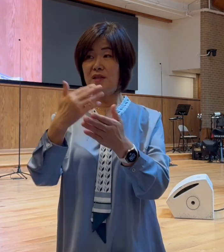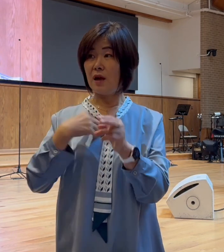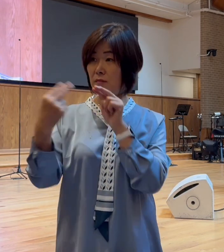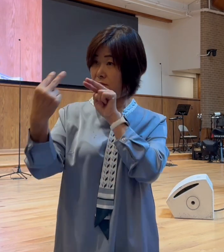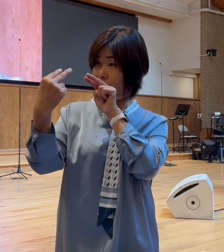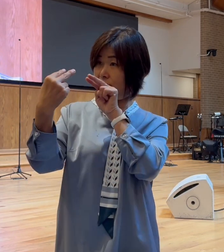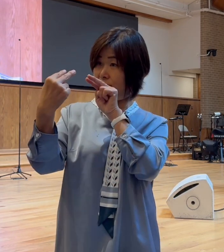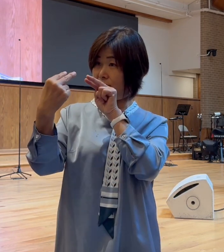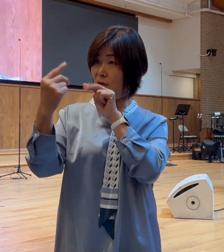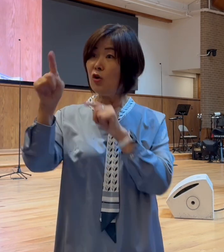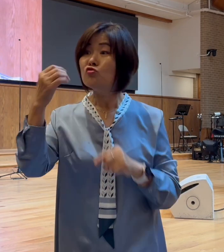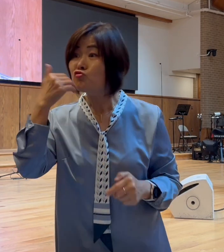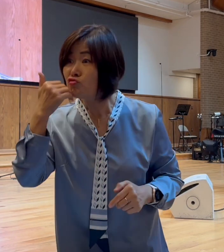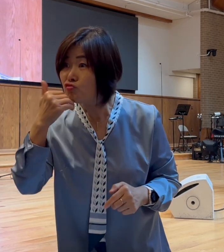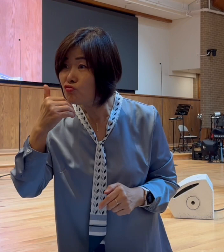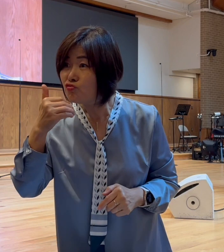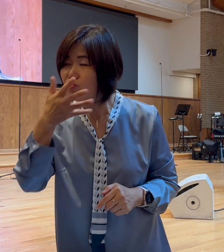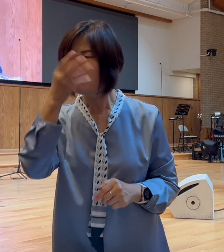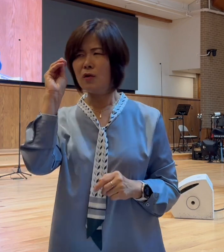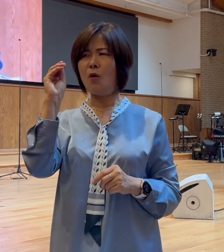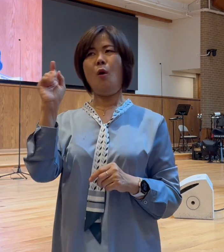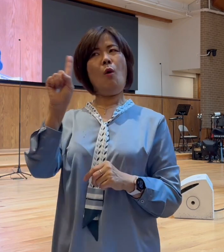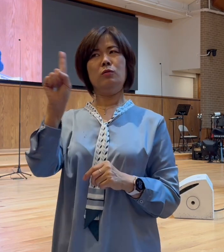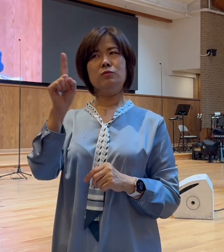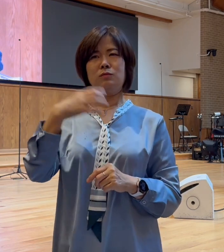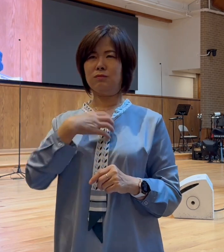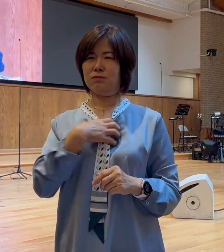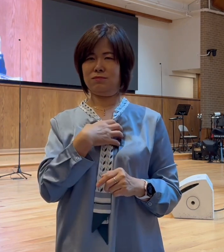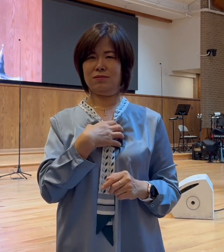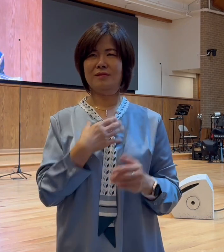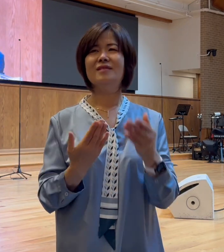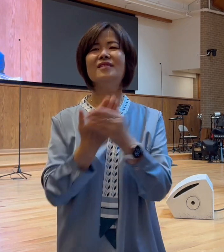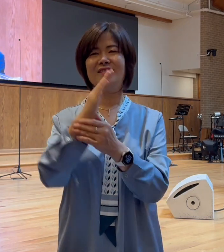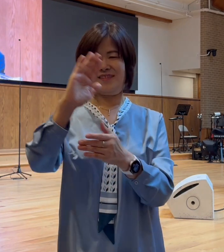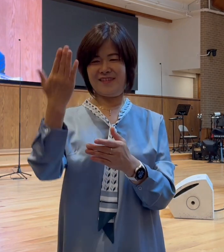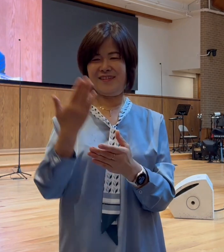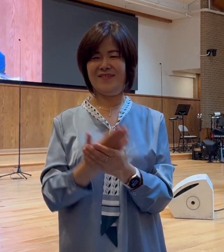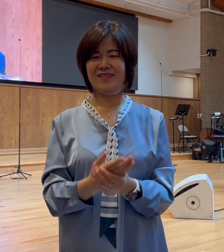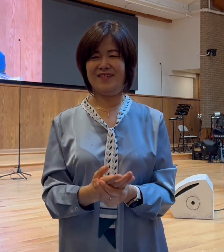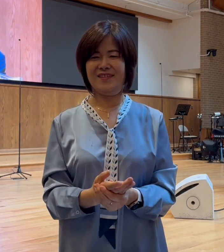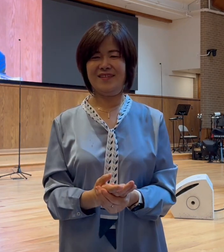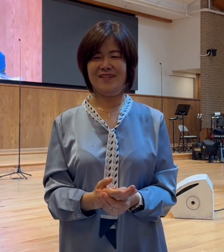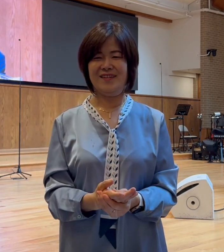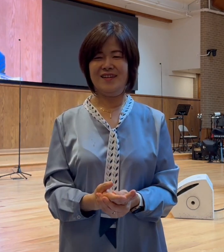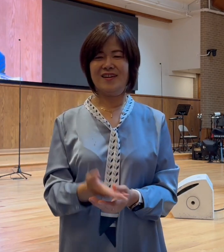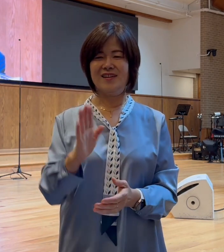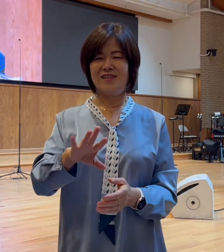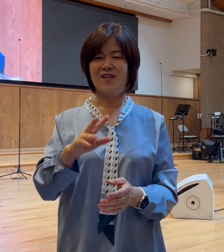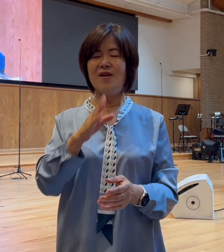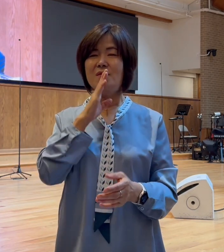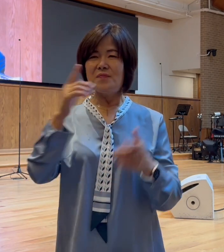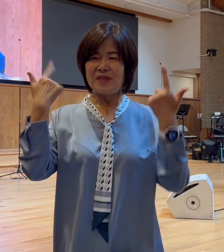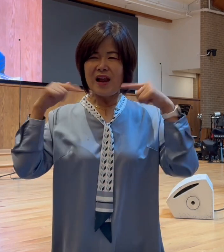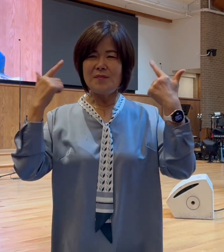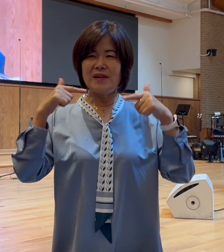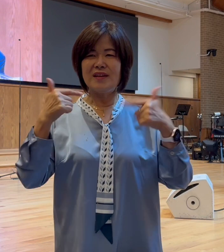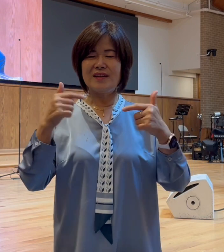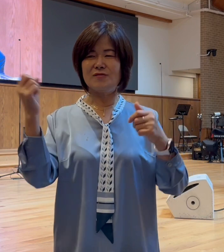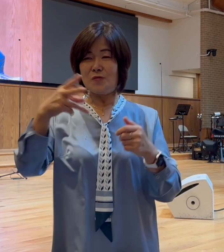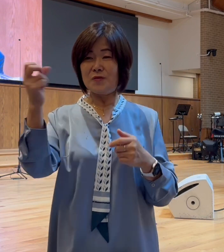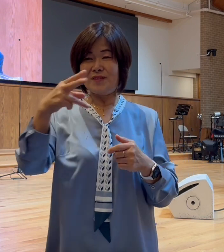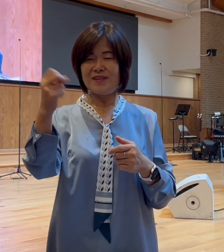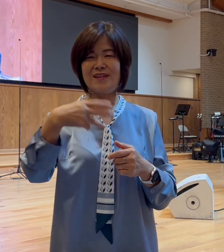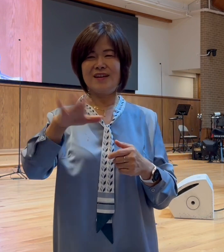보고 누구냐? 이렇게 하면 어떨까? 그런 생각이 갑자기 확 드는 거예요. 그래서 1년 동안 꾸준하게 갔더니